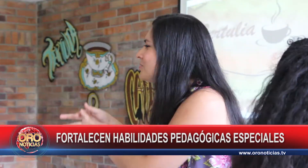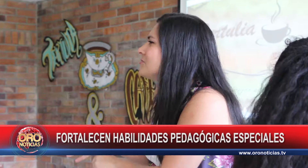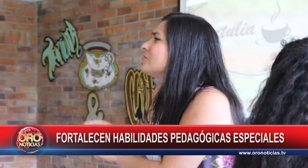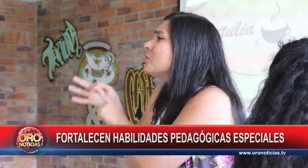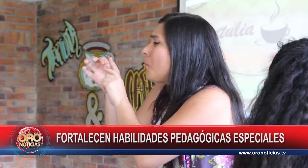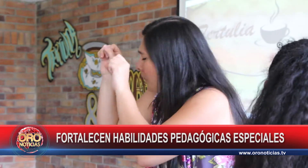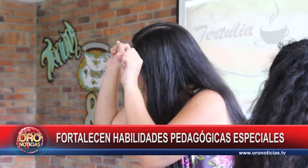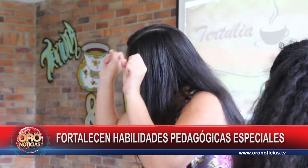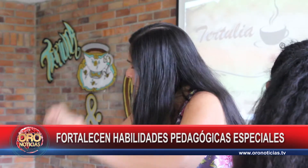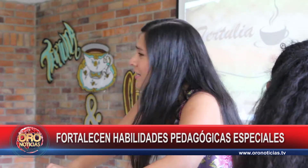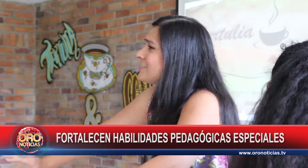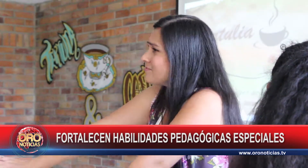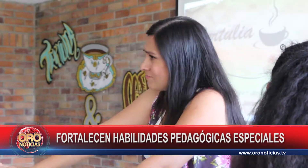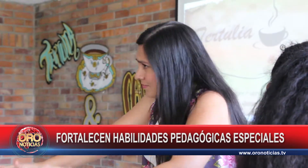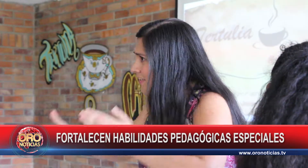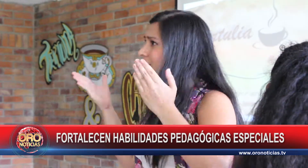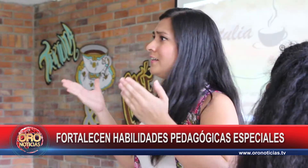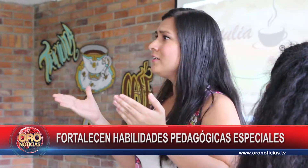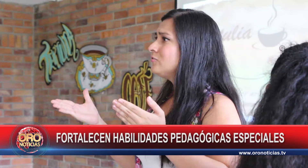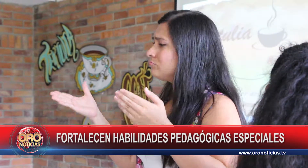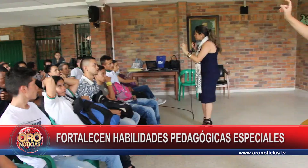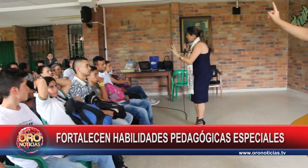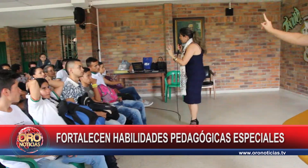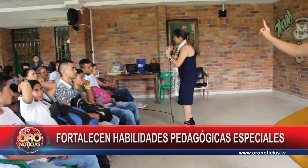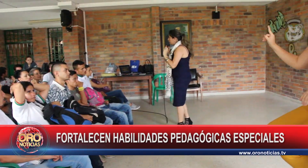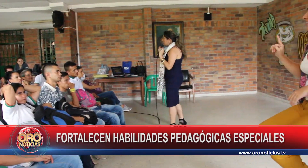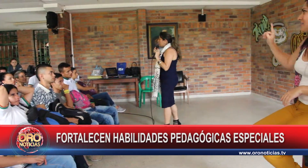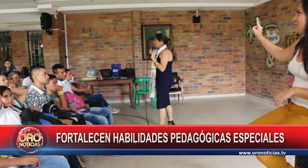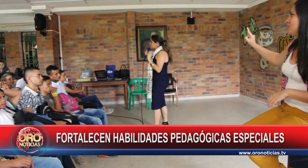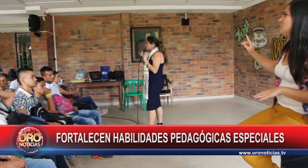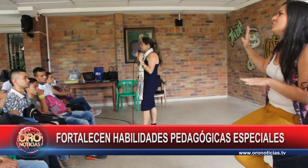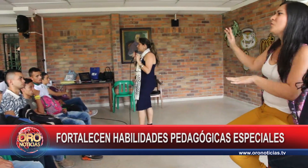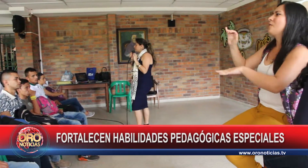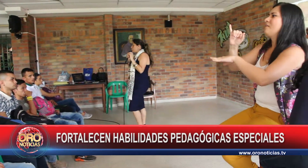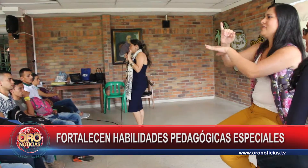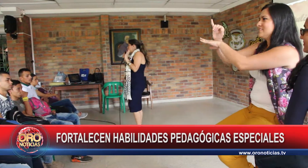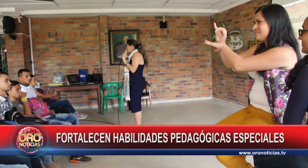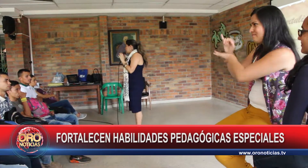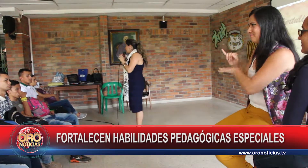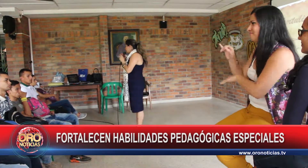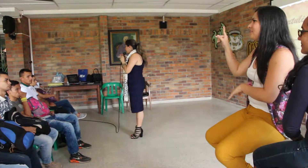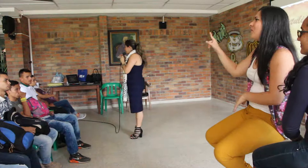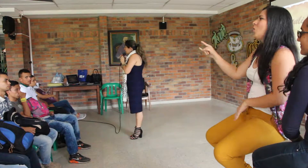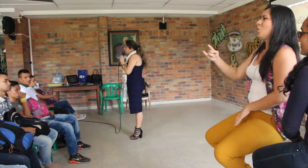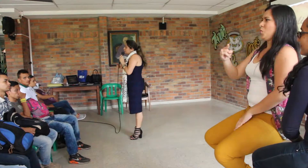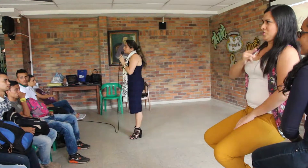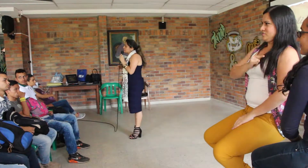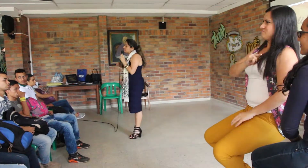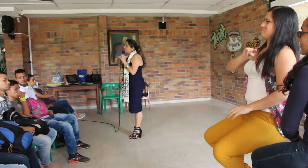localidad se atiende a la población escolar con discapacidad talentos y capacidades excepcionales